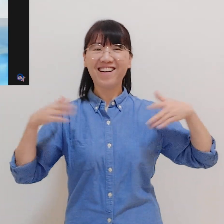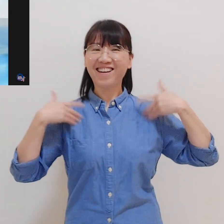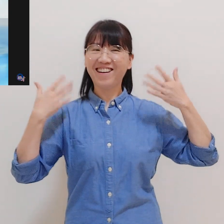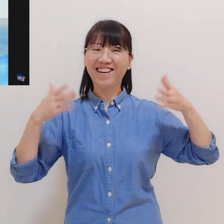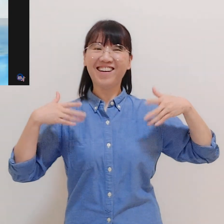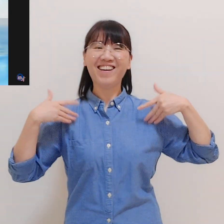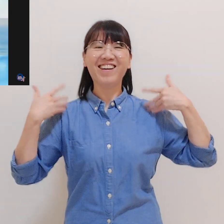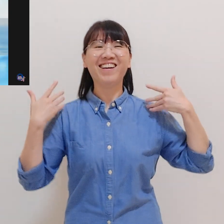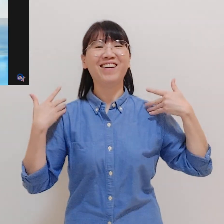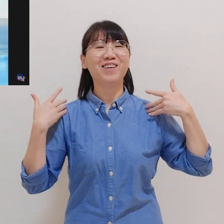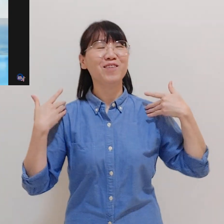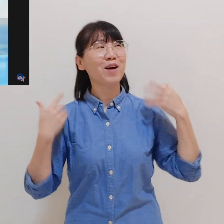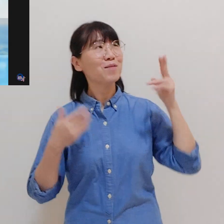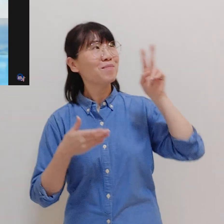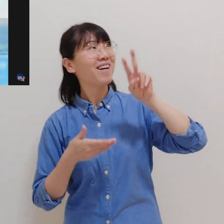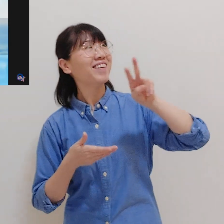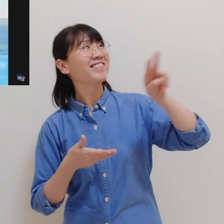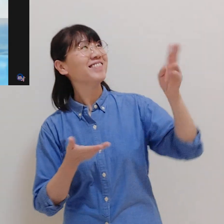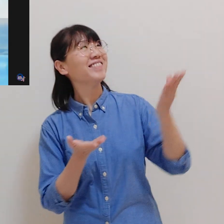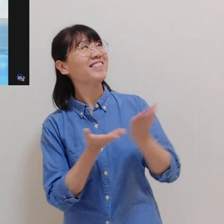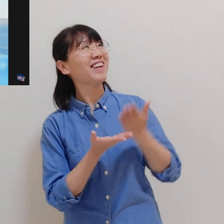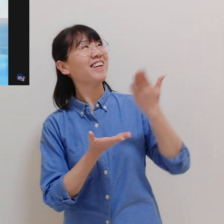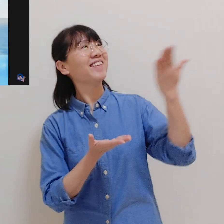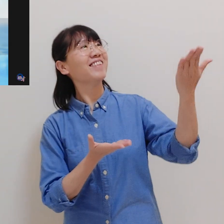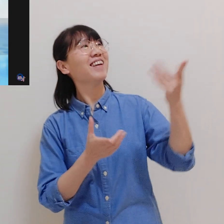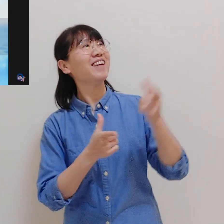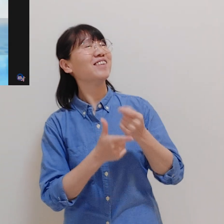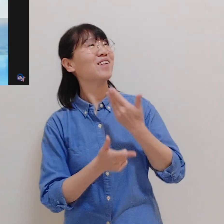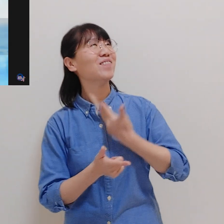豐豐收割之時，唯盼見證